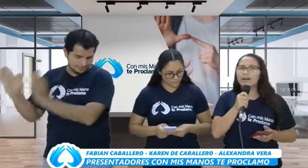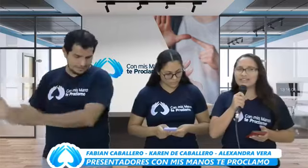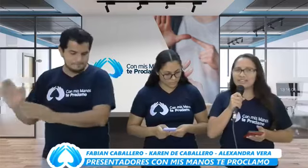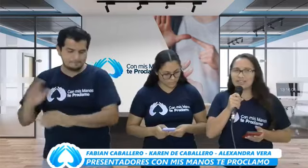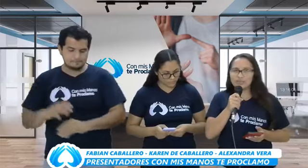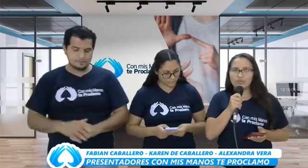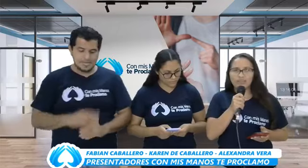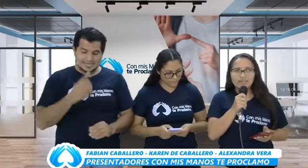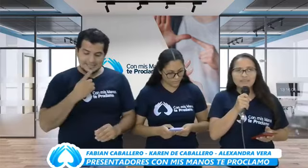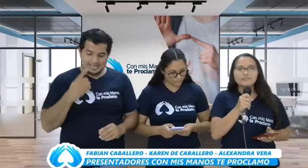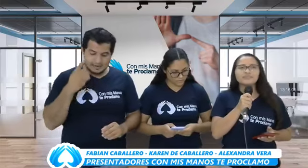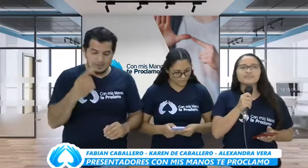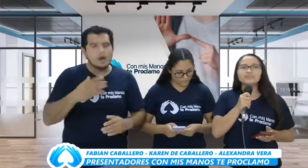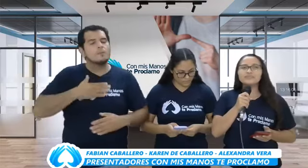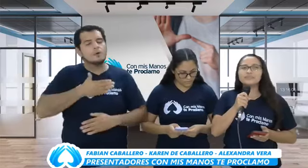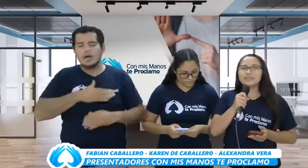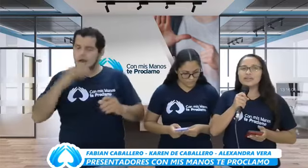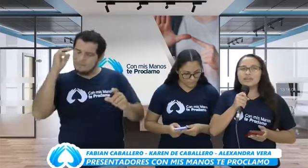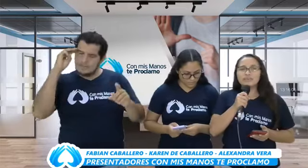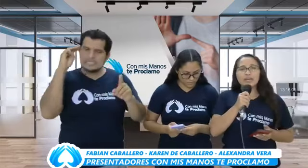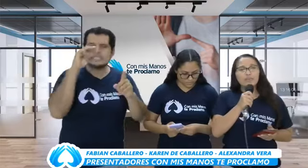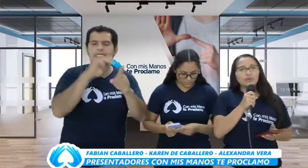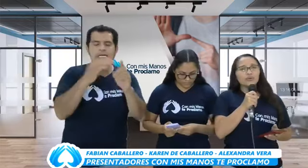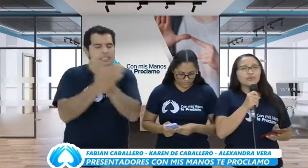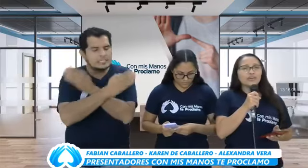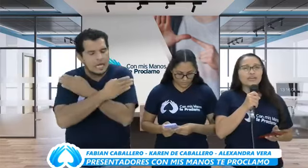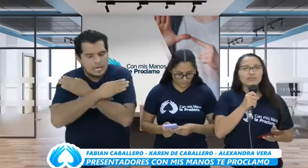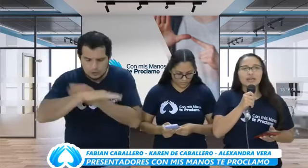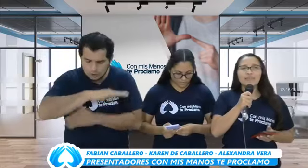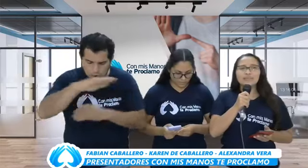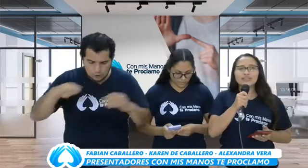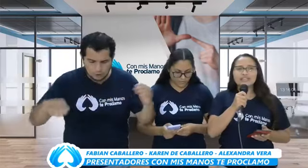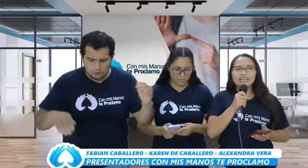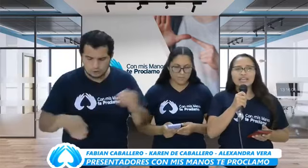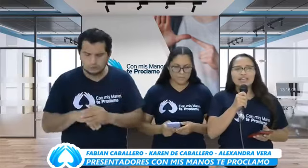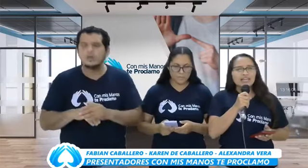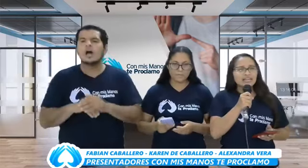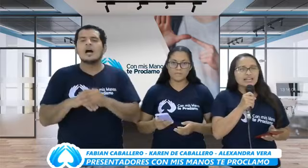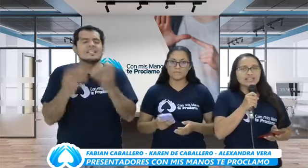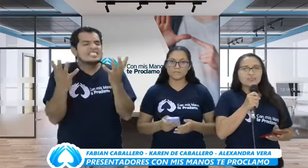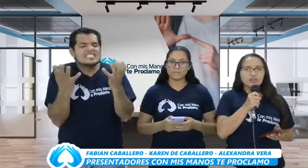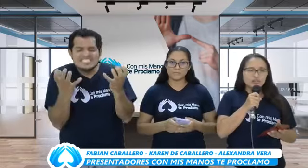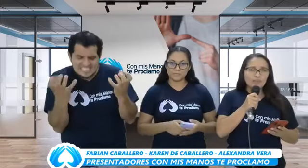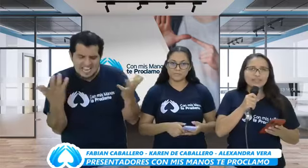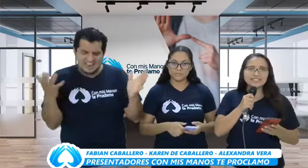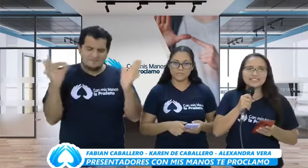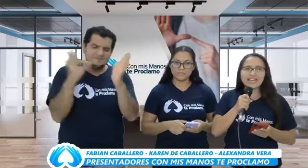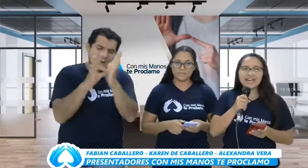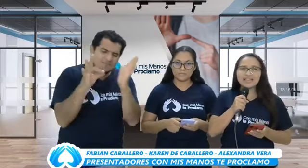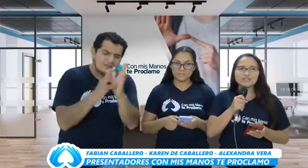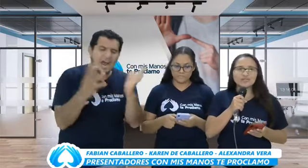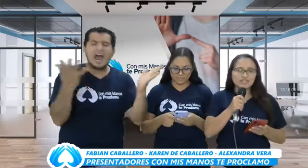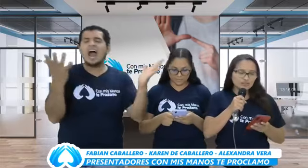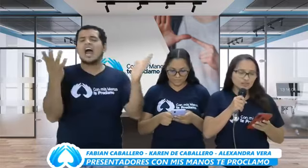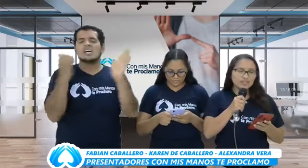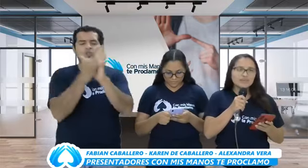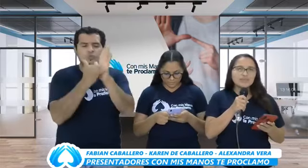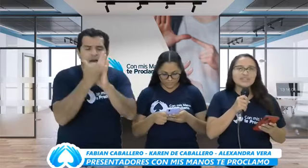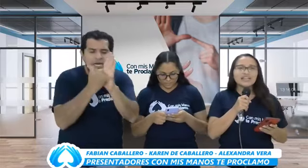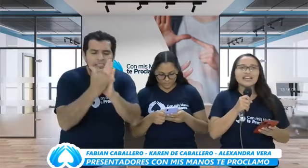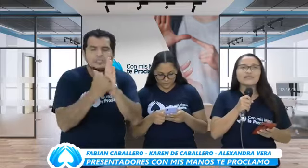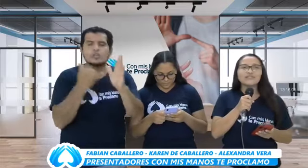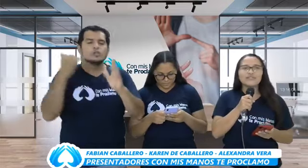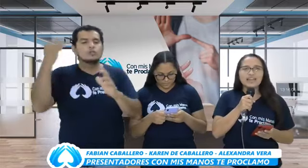sigan compartiendo. Amén. Bien, por otro lado también, gracias por esos mensajes que ustedes